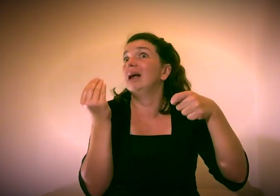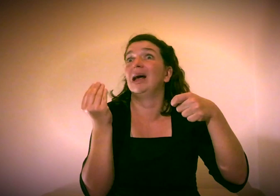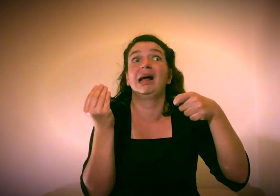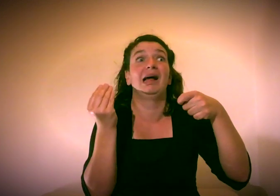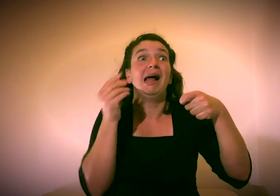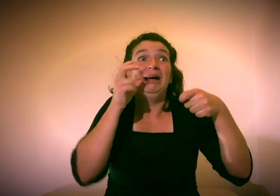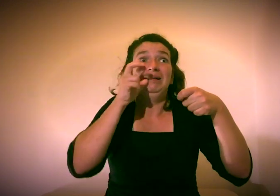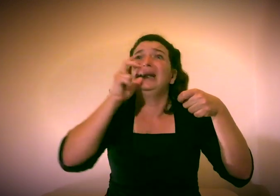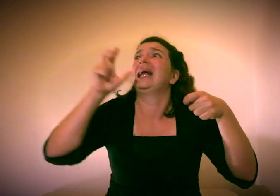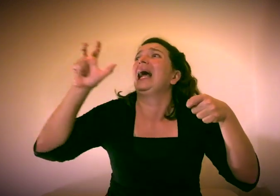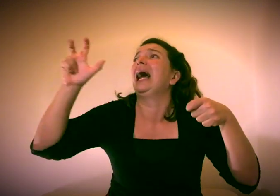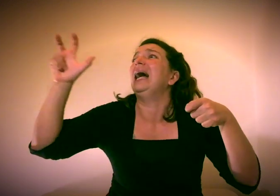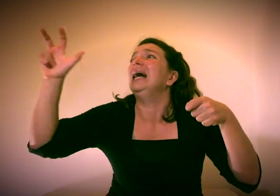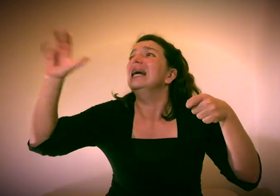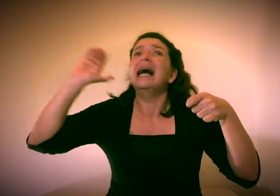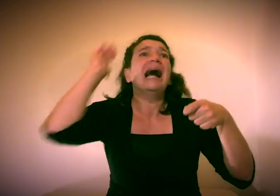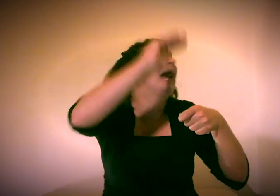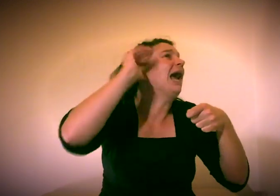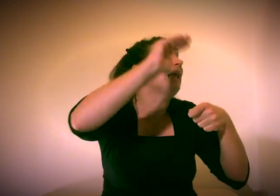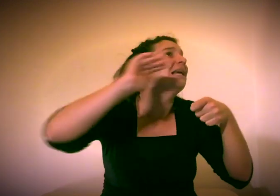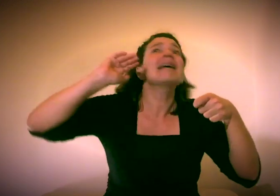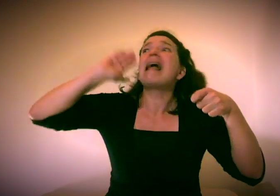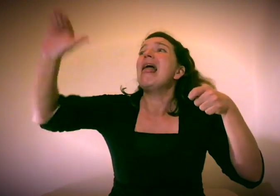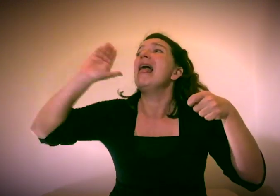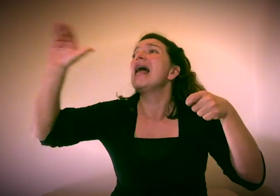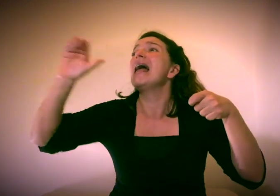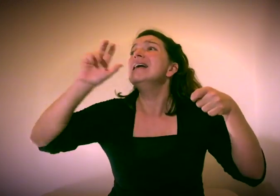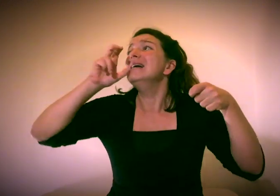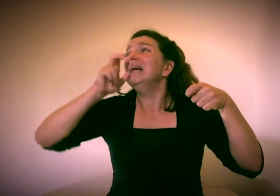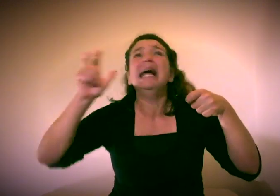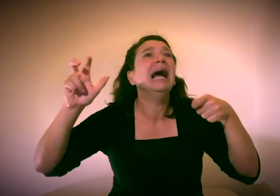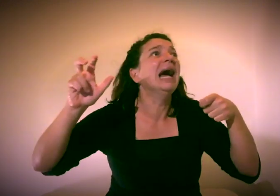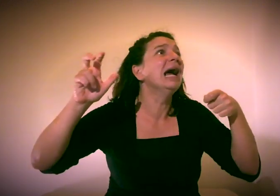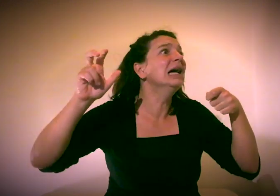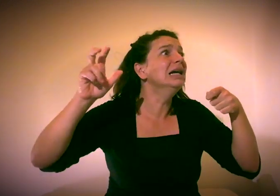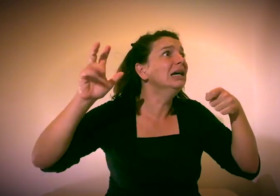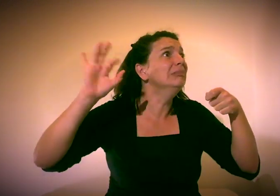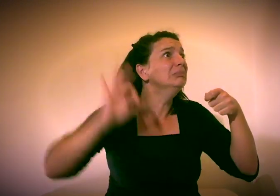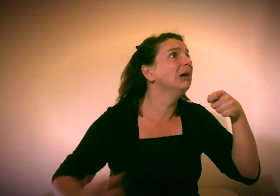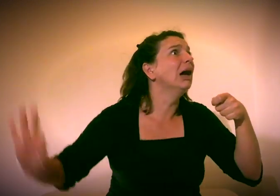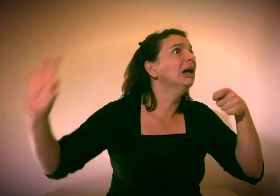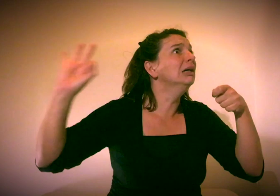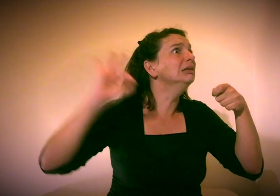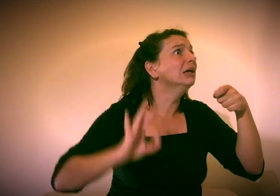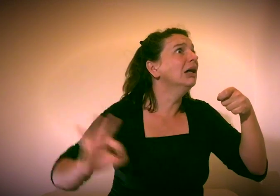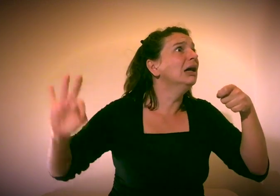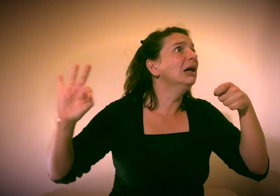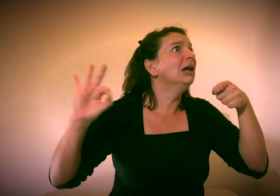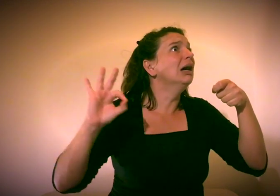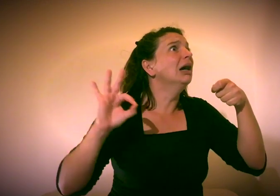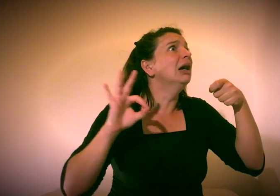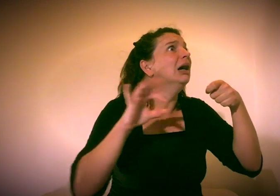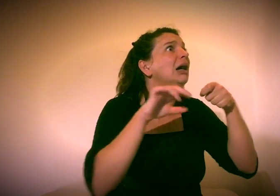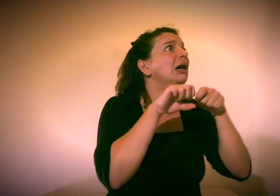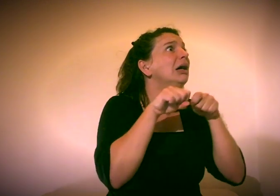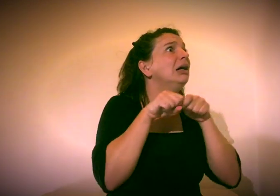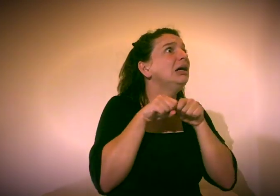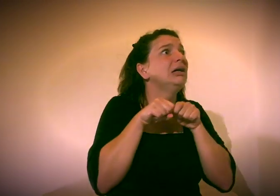Elle appela de toutes ses forces. Personne ne répondit. Charlotte se rendit compte qu'elle s'était perdue.